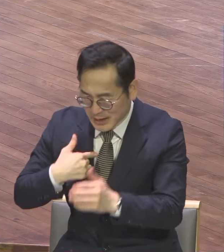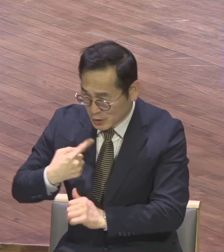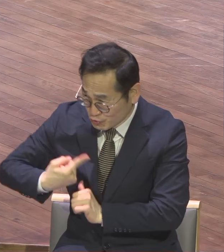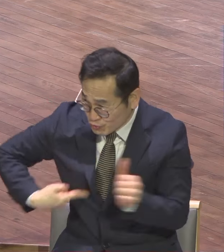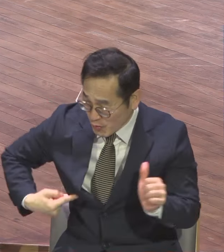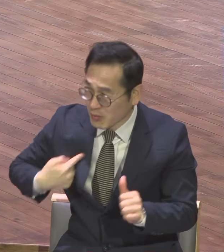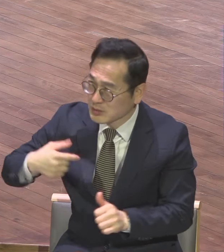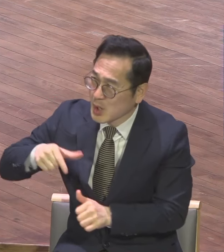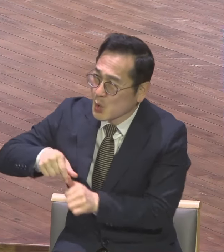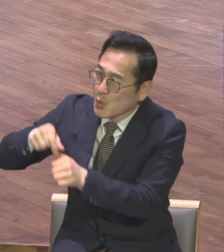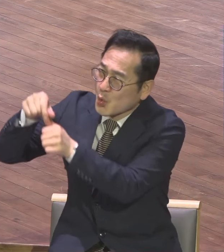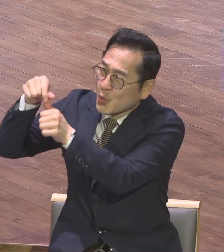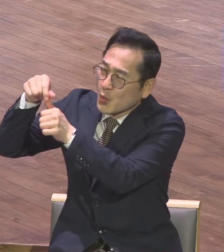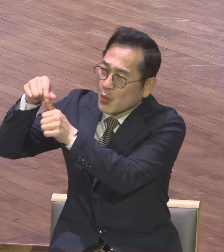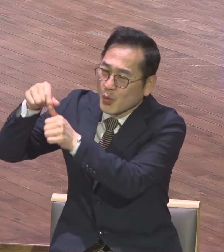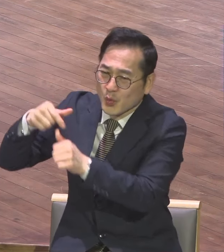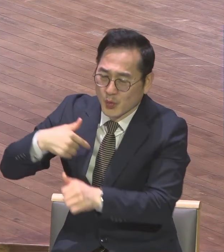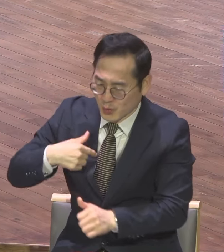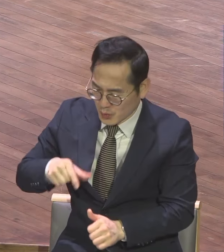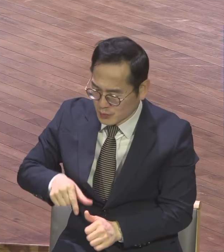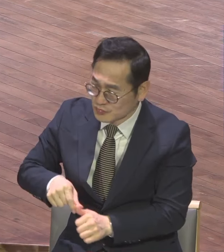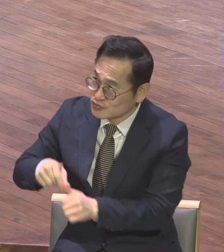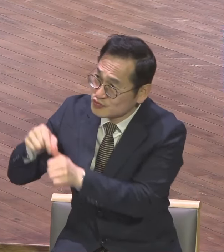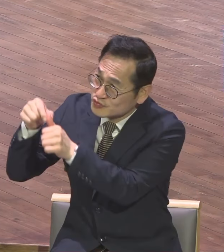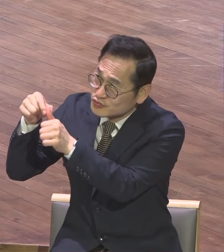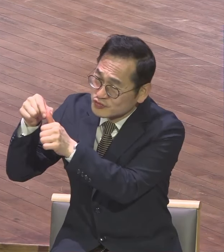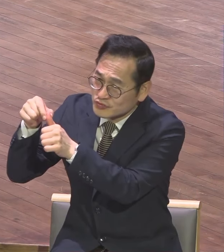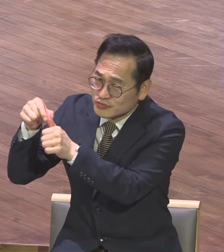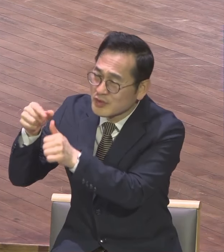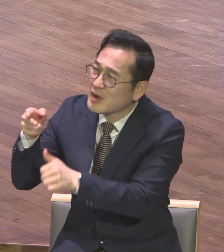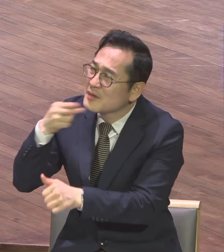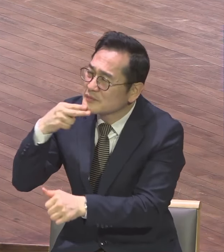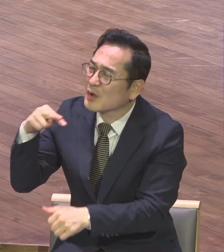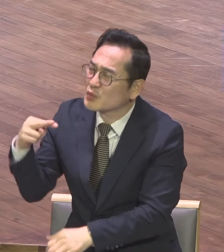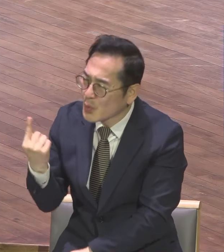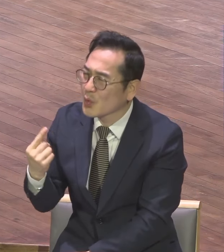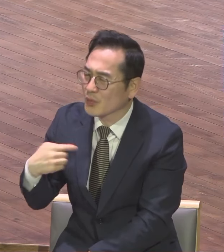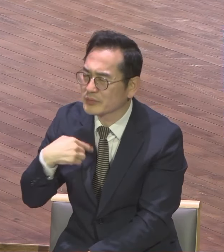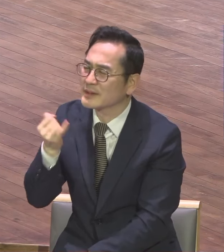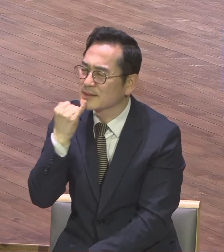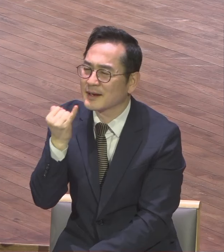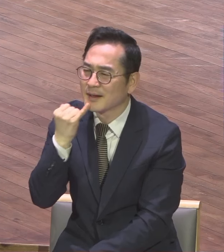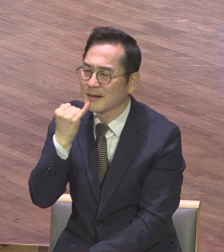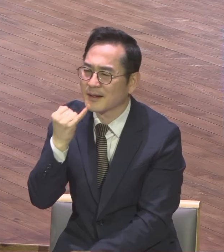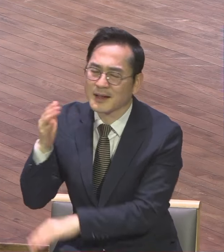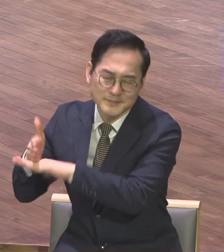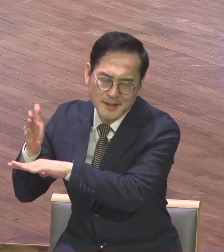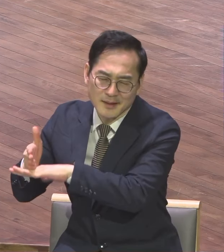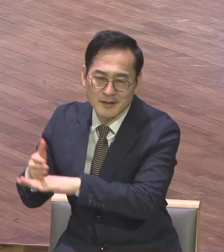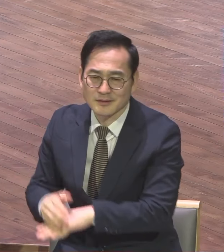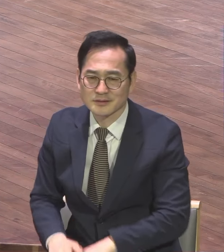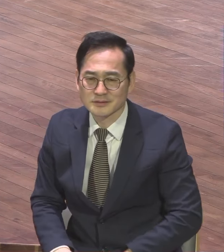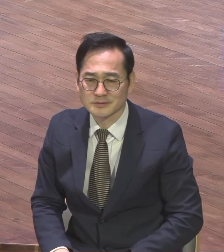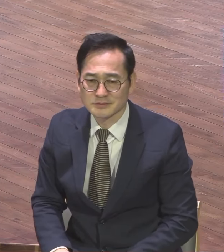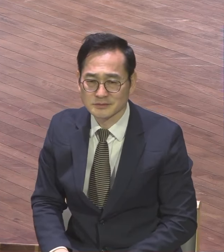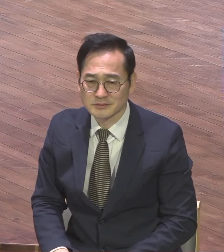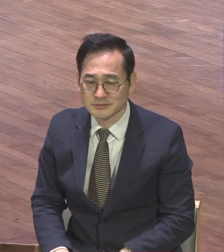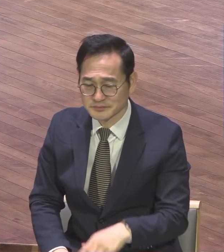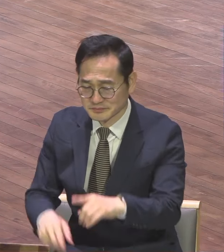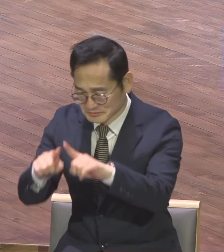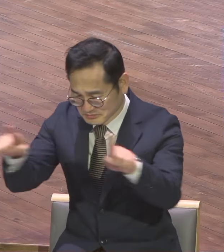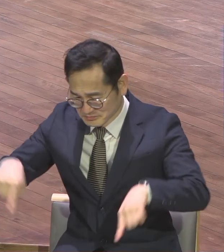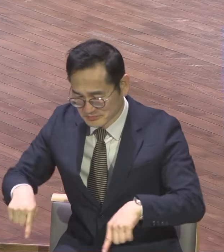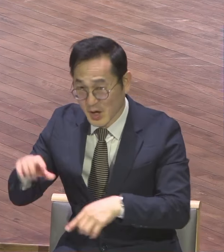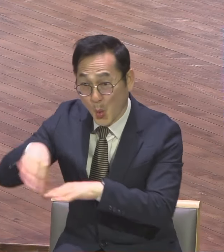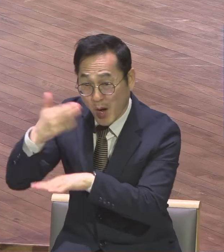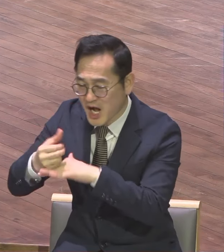조수의 왕의 도장에 찍힌 줄 알고도 참 주옥 같은 말씀이죠. 조수의 왕의 의인이 찍힌